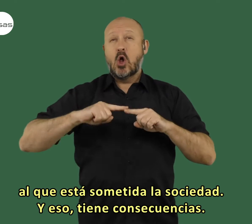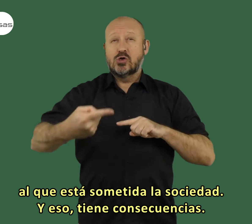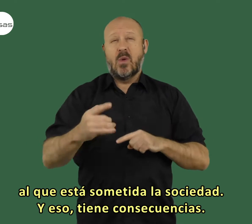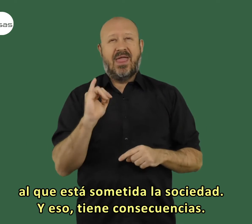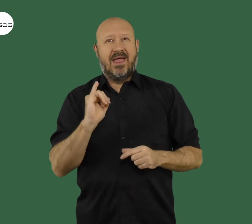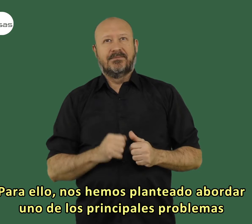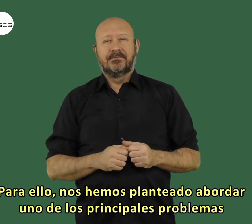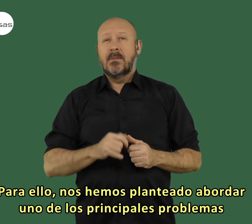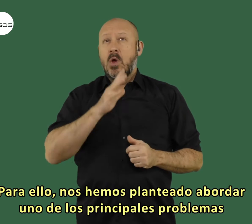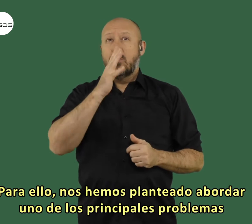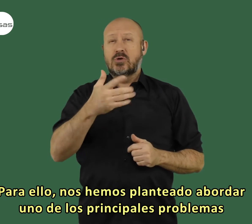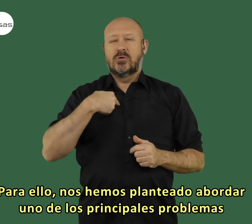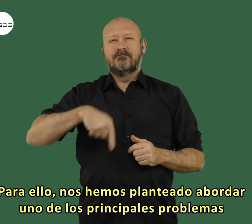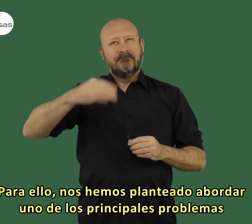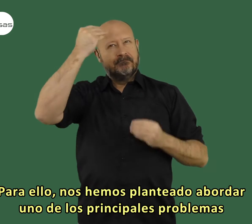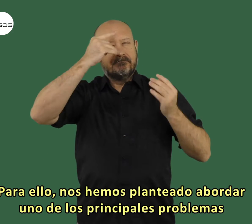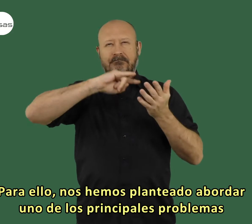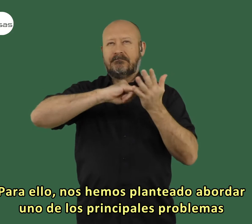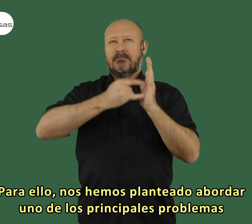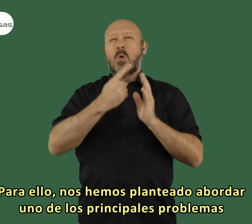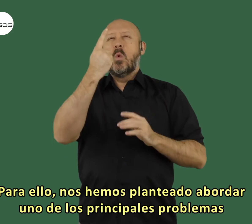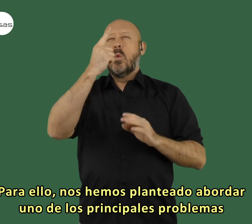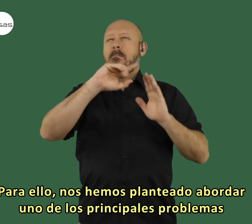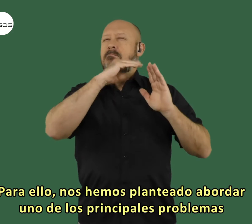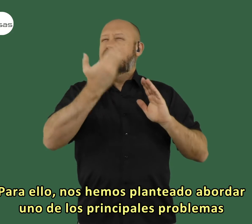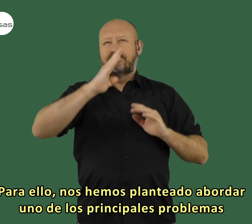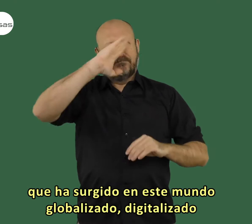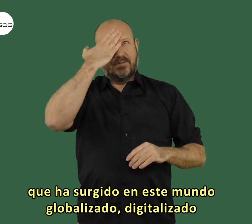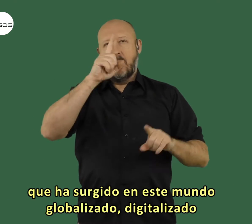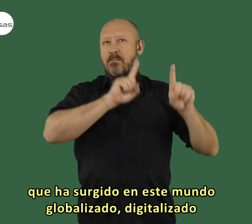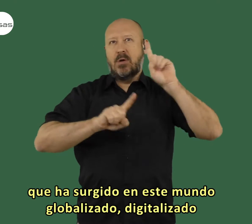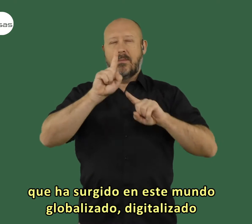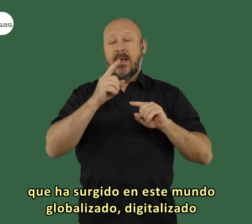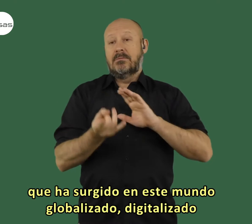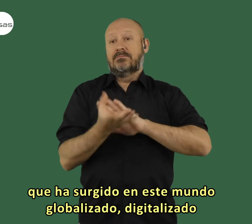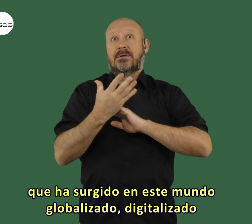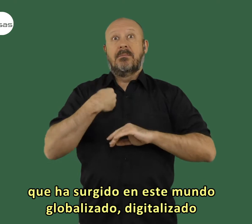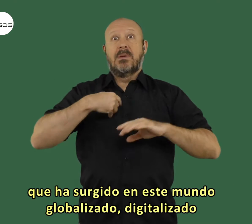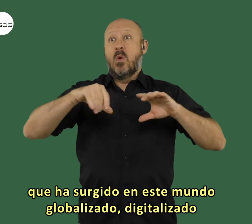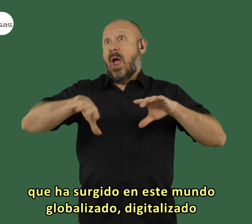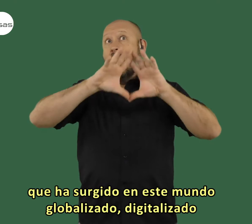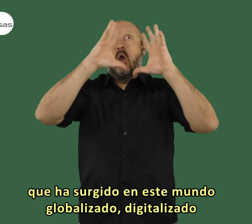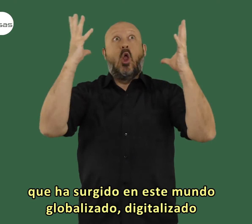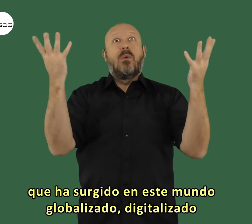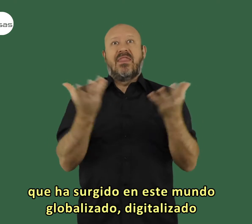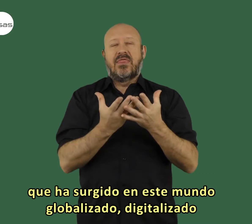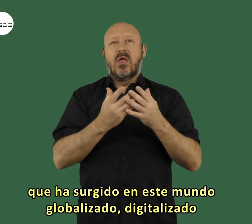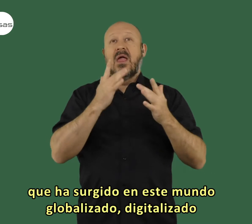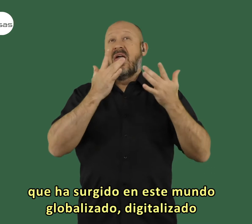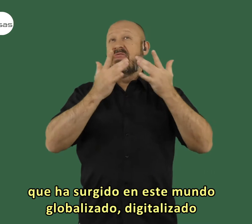tiene consecuencias. Para ello, nos hemos planteado abordar uno de los principales problemas que ha surgido en este mundo